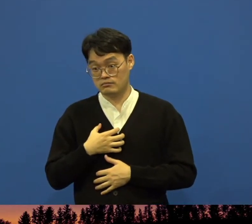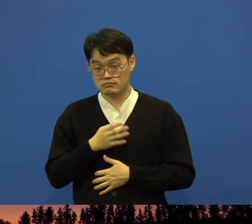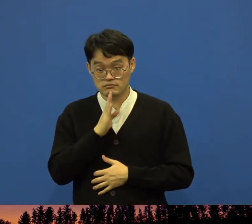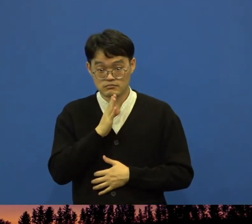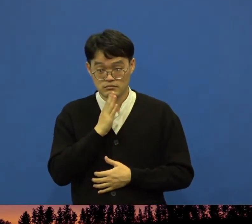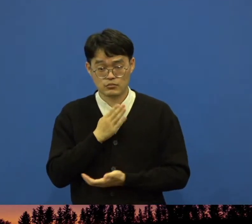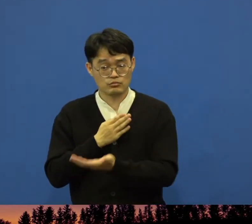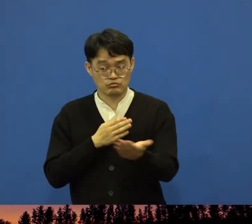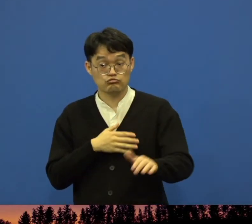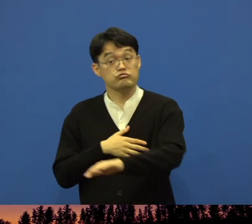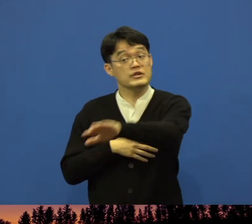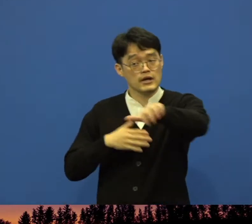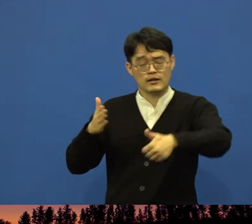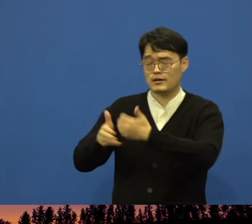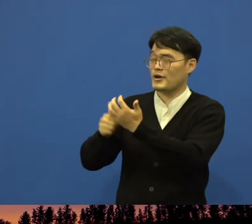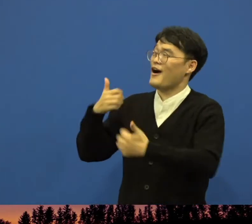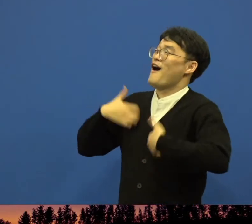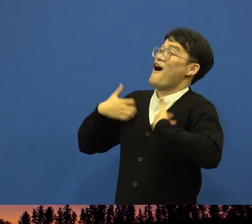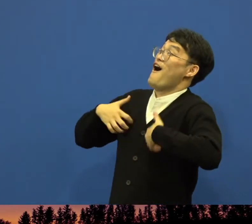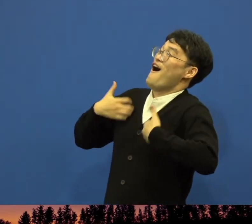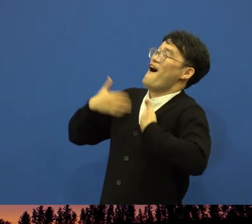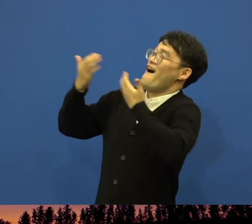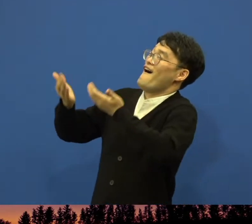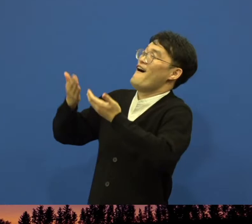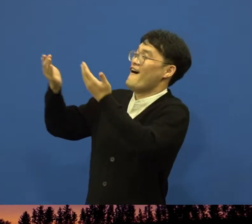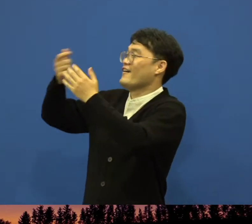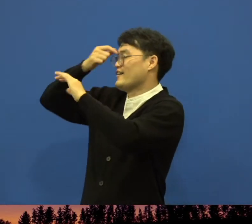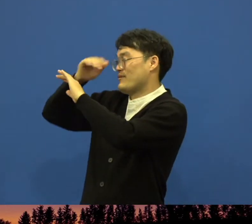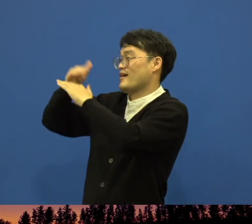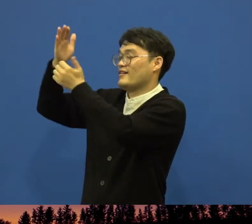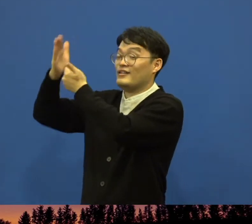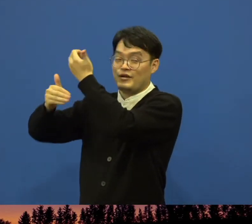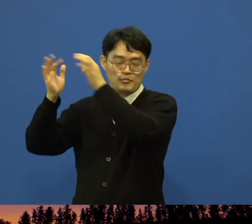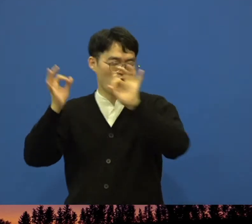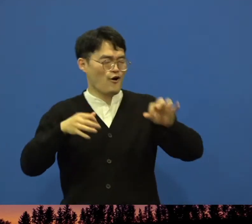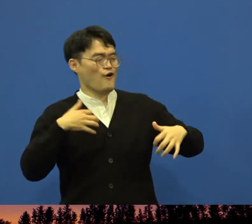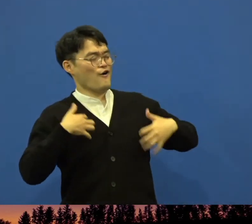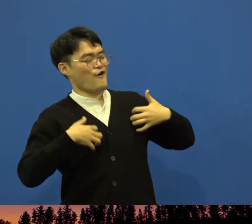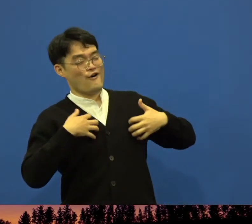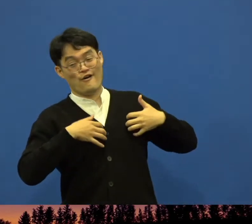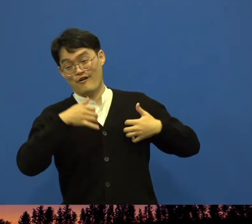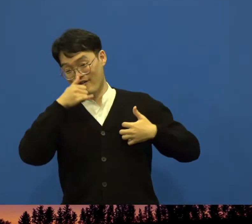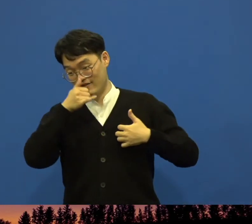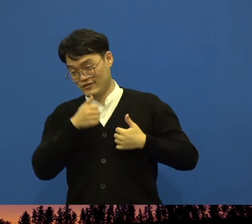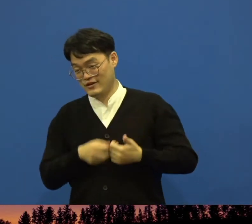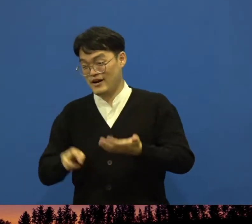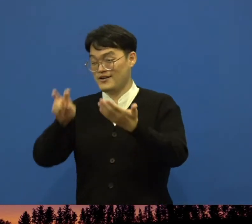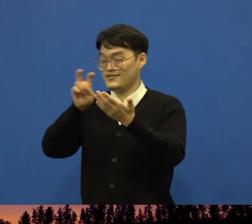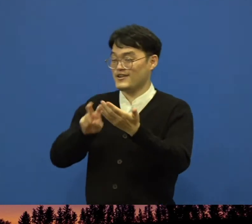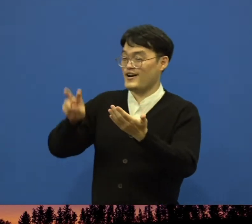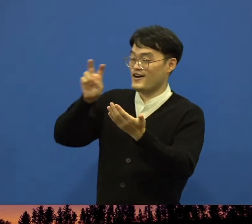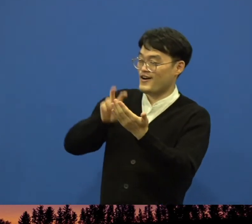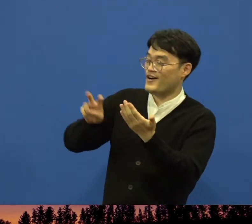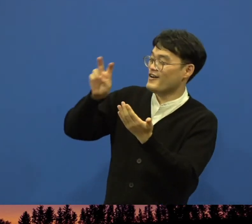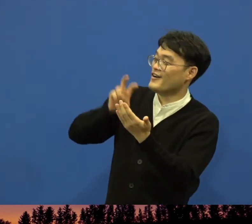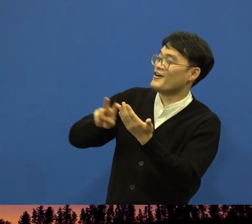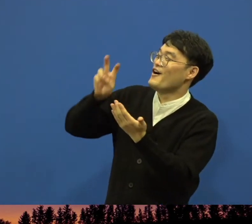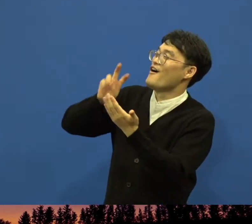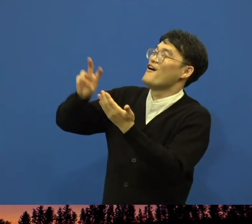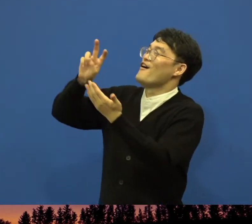그 예배예요. 여러분. 예배를 드리고 막 몇 장 4절 부르고 나면 하나님 내가 예배 받아 이렇게 부르는